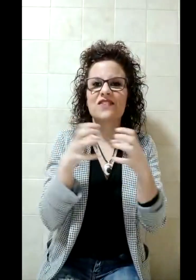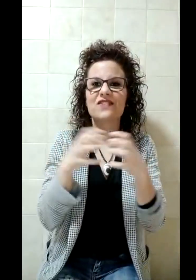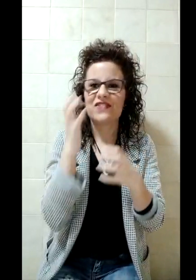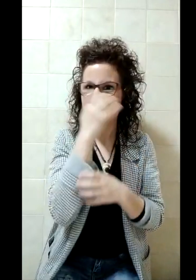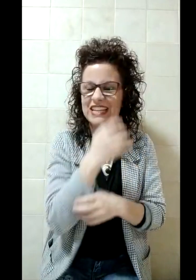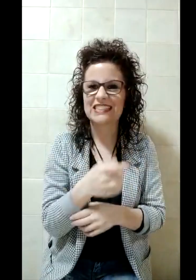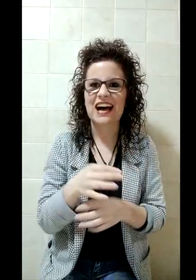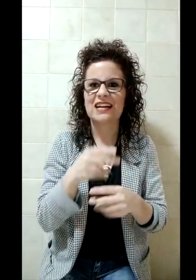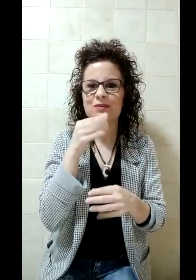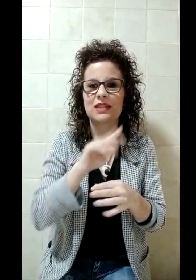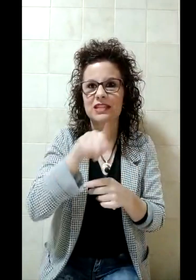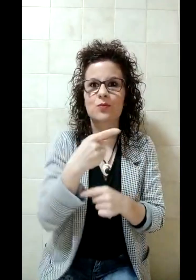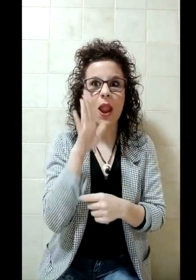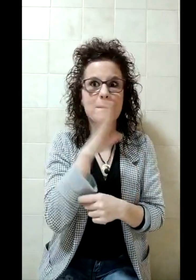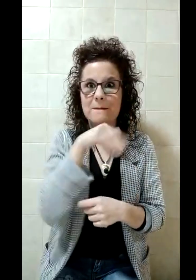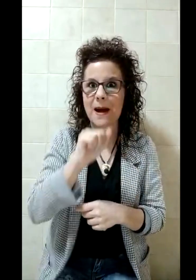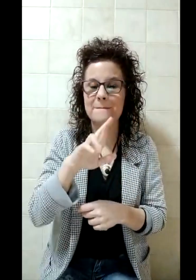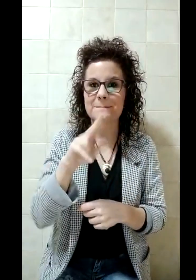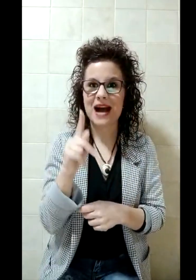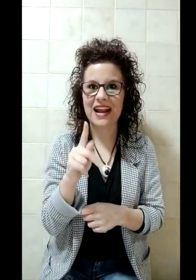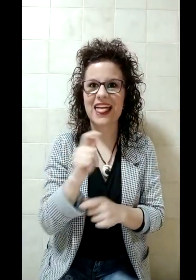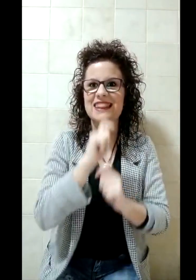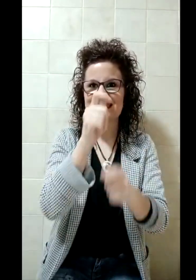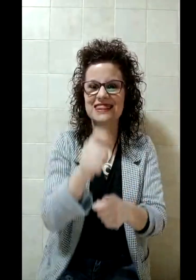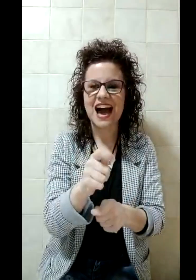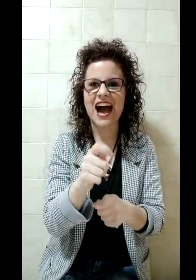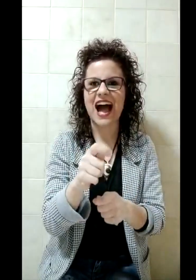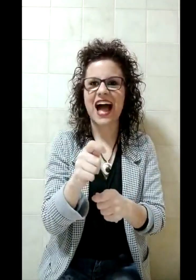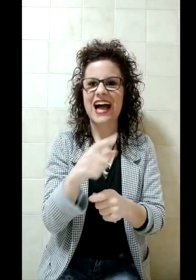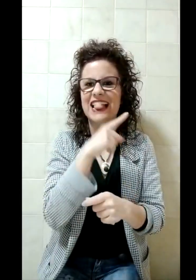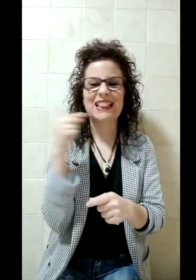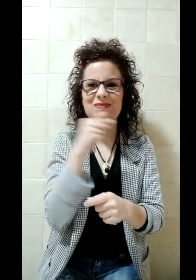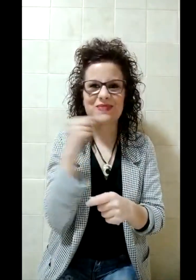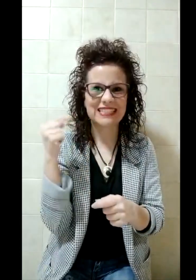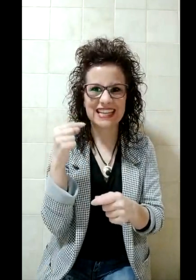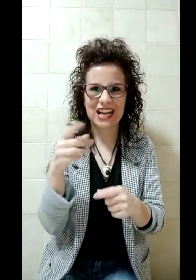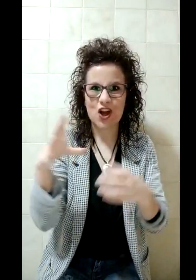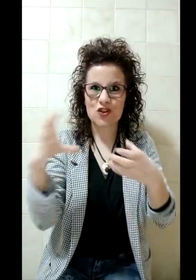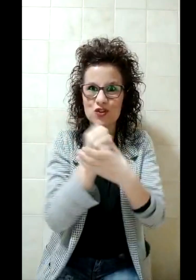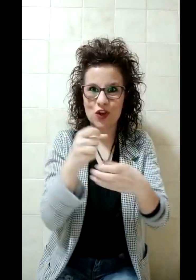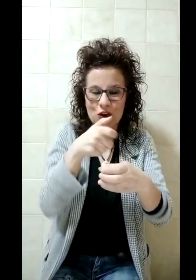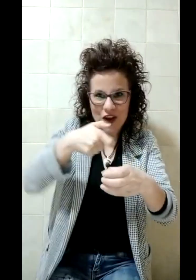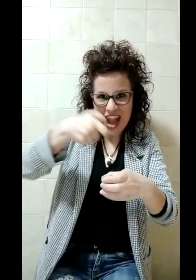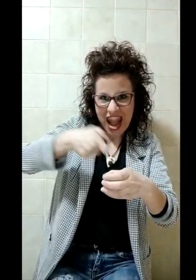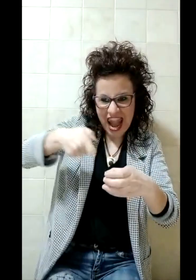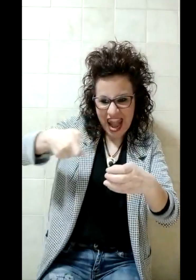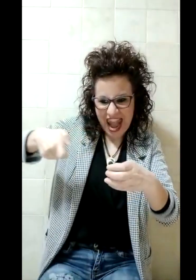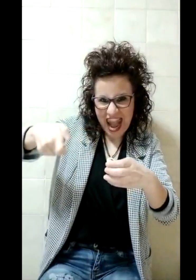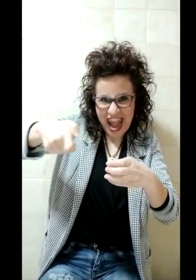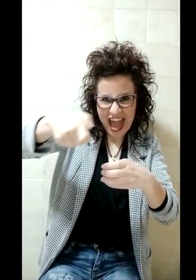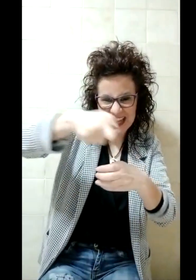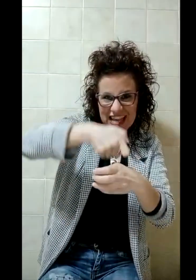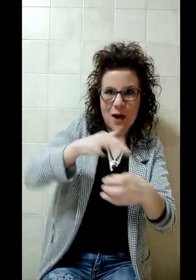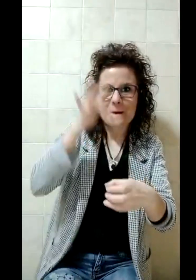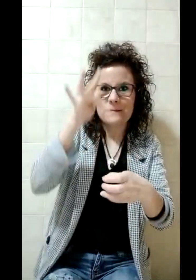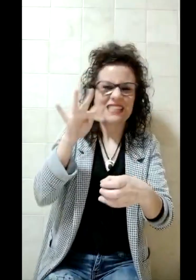frutas era de fresa y uvas. Después, la madre de Mar trajo el pastel que había hecho. Estaba decorado con nata